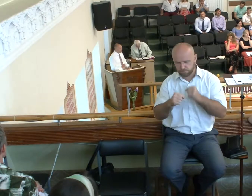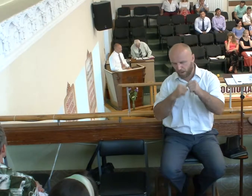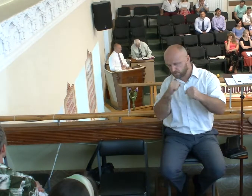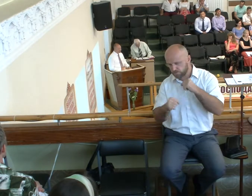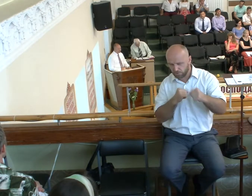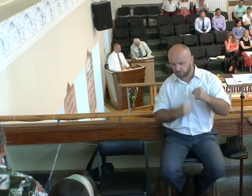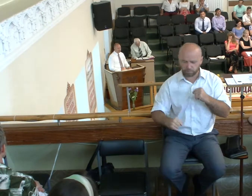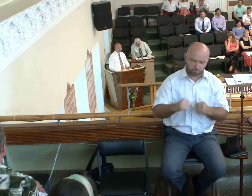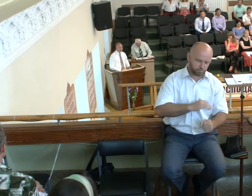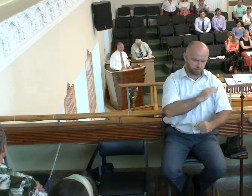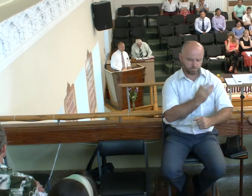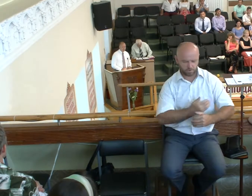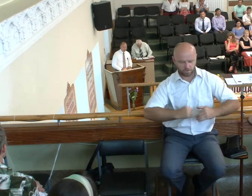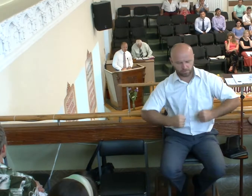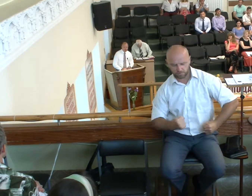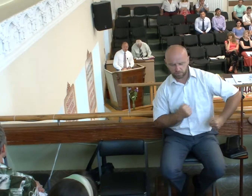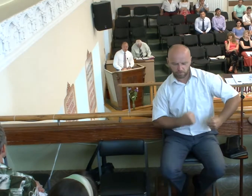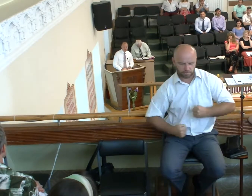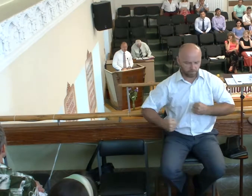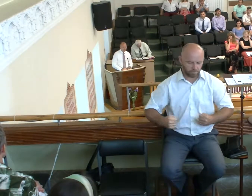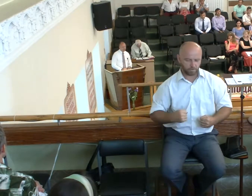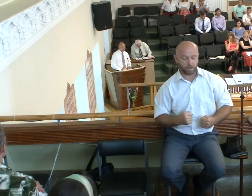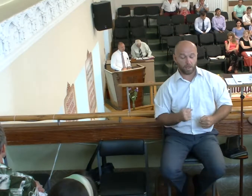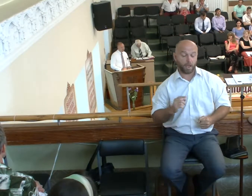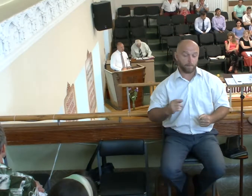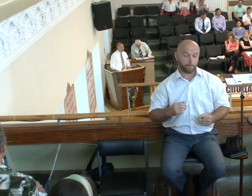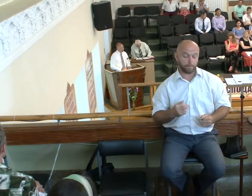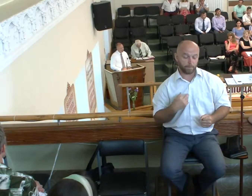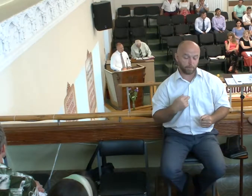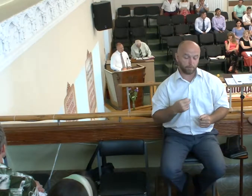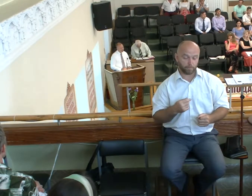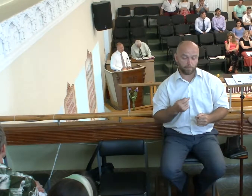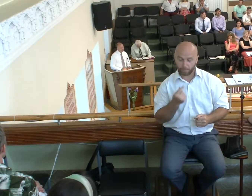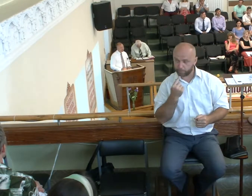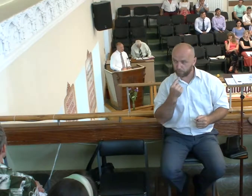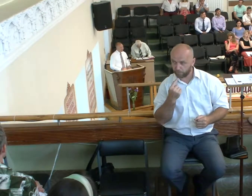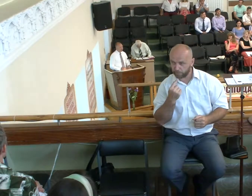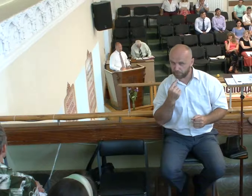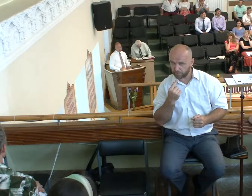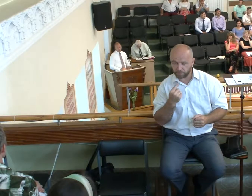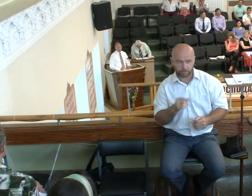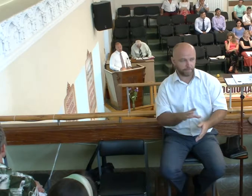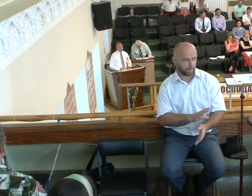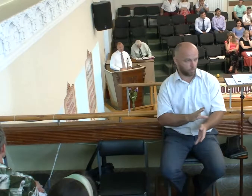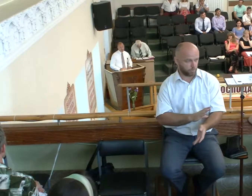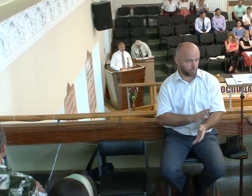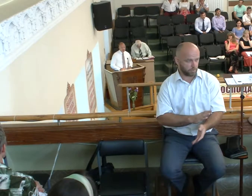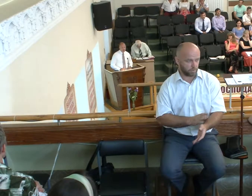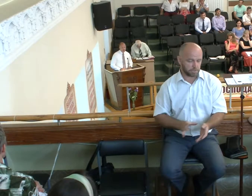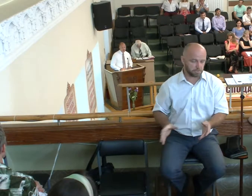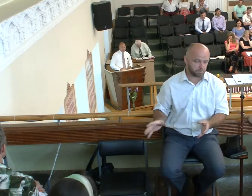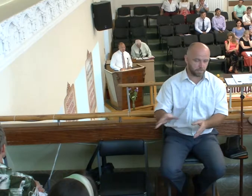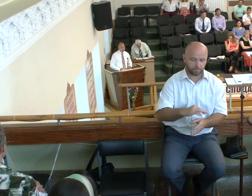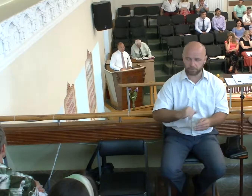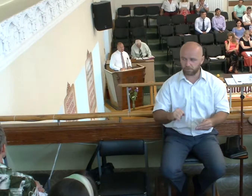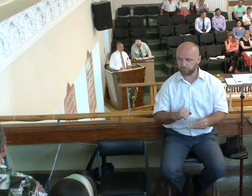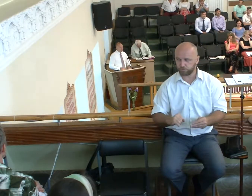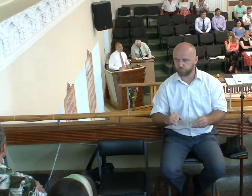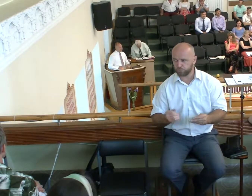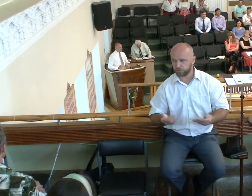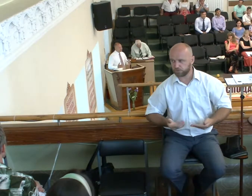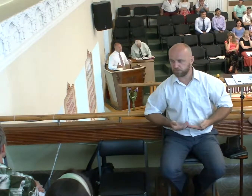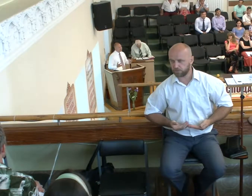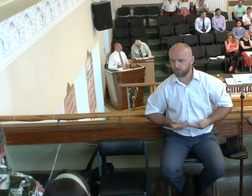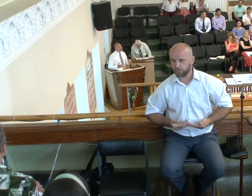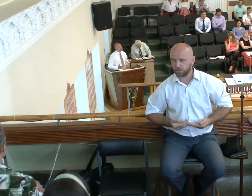очень физически развит, но в какой-то момент он попробовал наркотики, и это захватило всю его жизнь. И